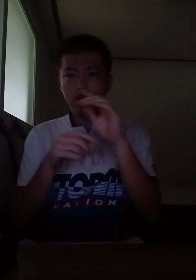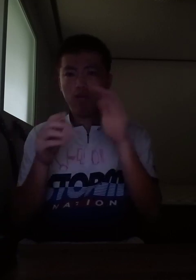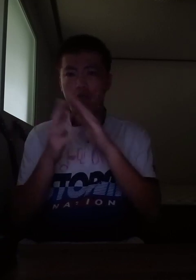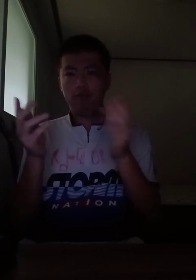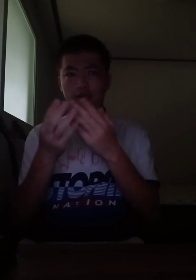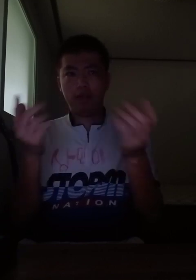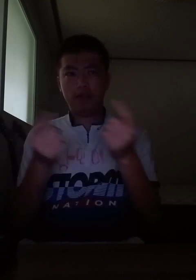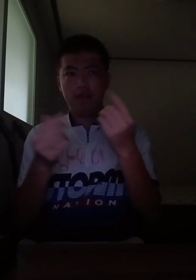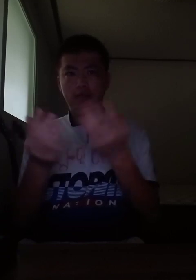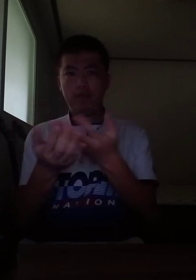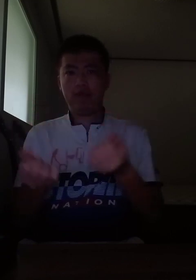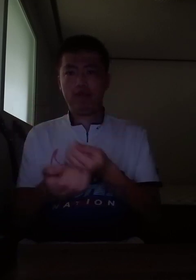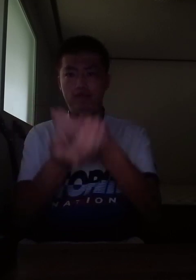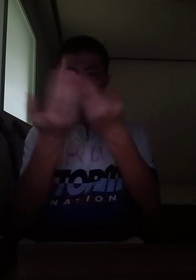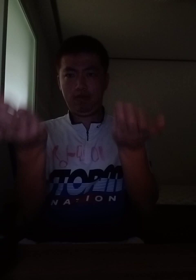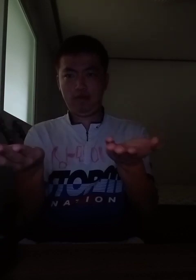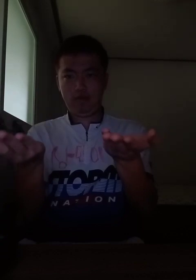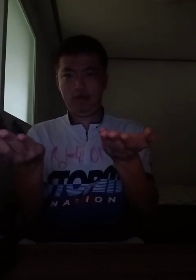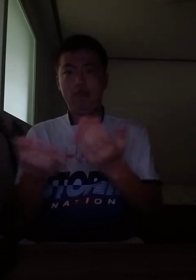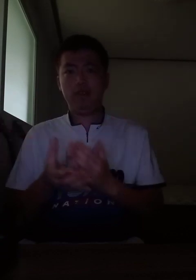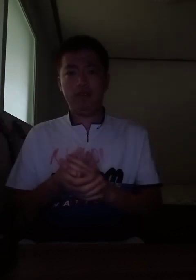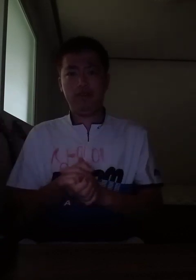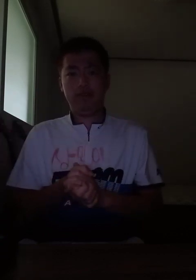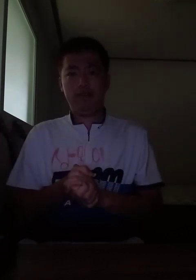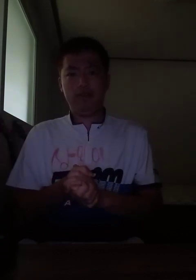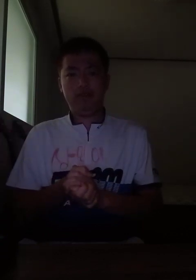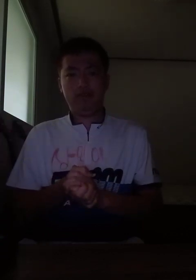출동합니다. 한지연 기자가 직접 체험해봤습니다.